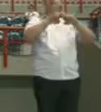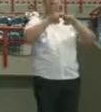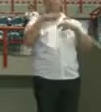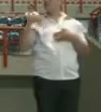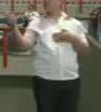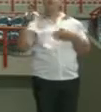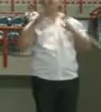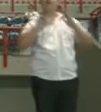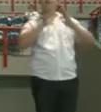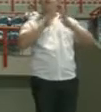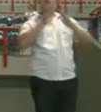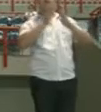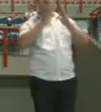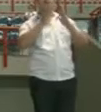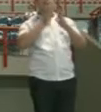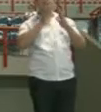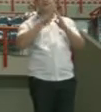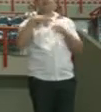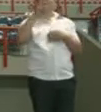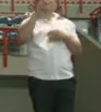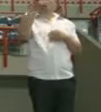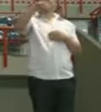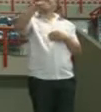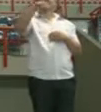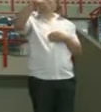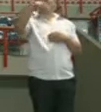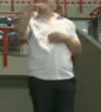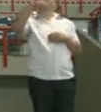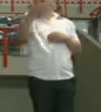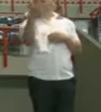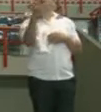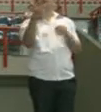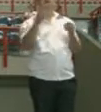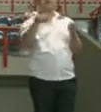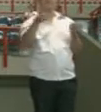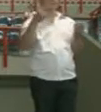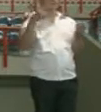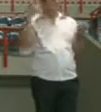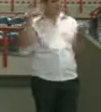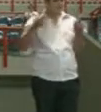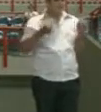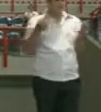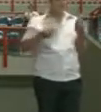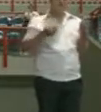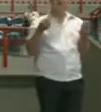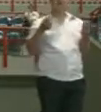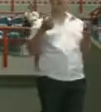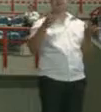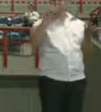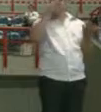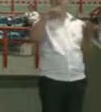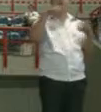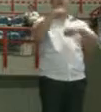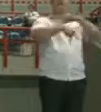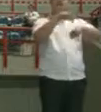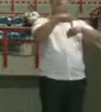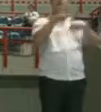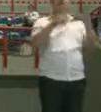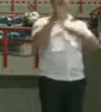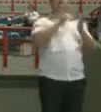a minha casa tem 59 metros quadrados. Isso é loucura, gente. O país é construído em cima de